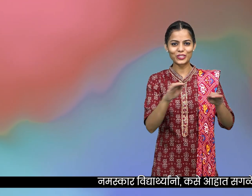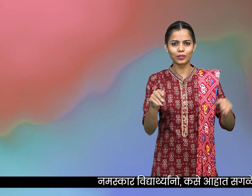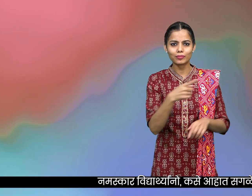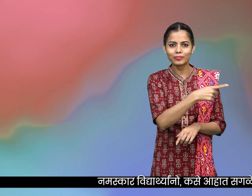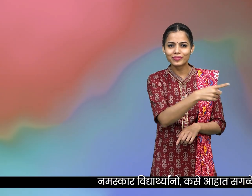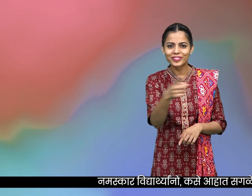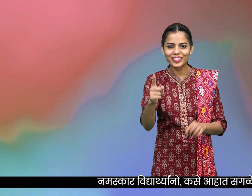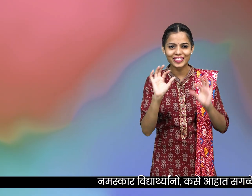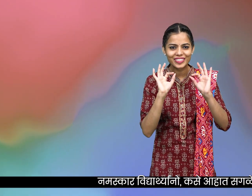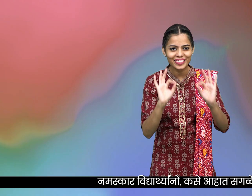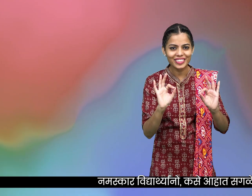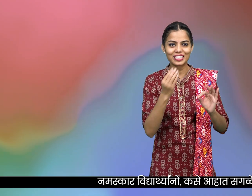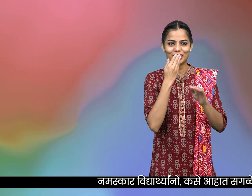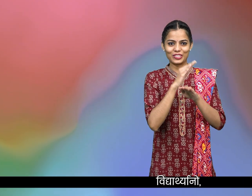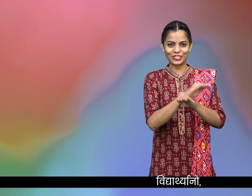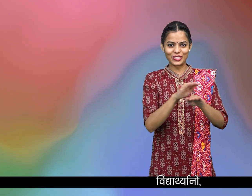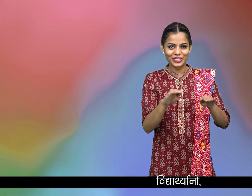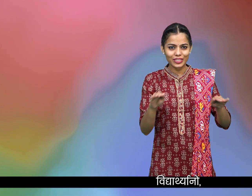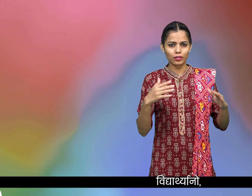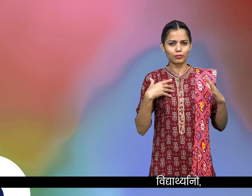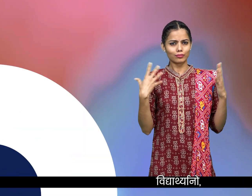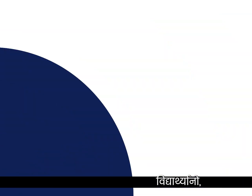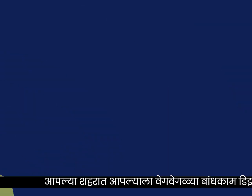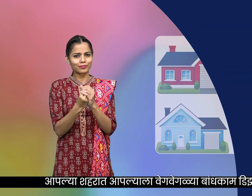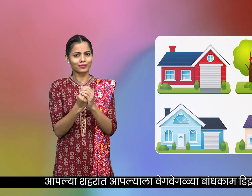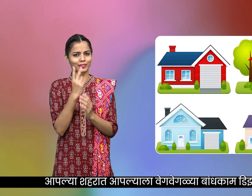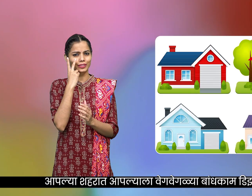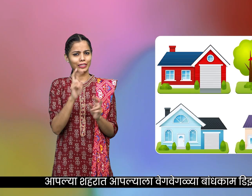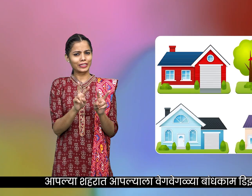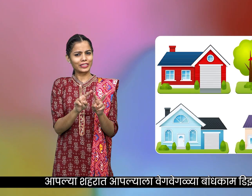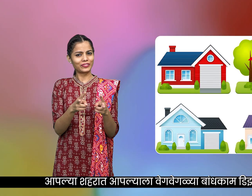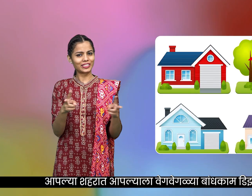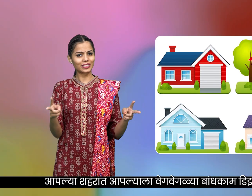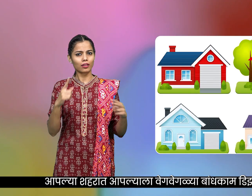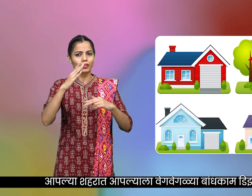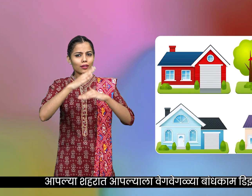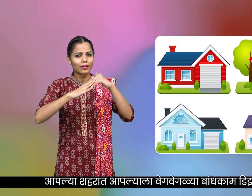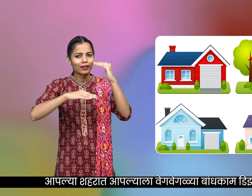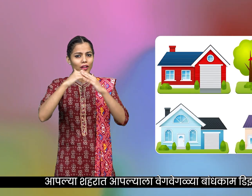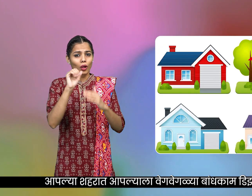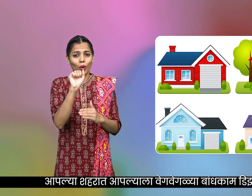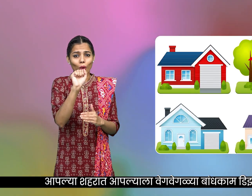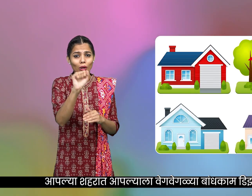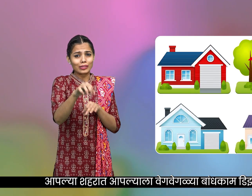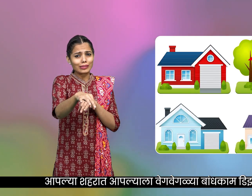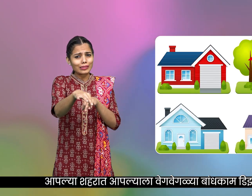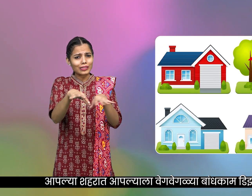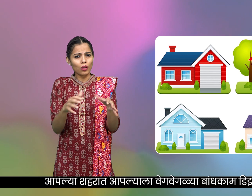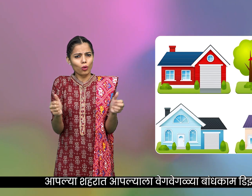विद्यार्थ्यांनो, कसे आहात सगळे? विद्यार्थ्यांनो, पहिले आपल्या शहरात आपल्याला वेगवेगळ्या बांधकाम डिझाईन असलेल्या